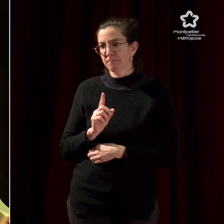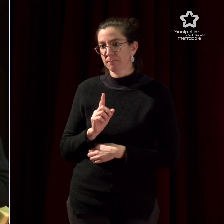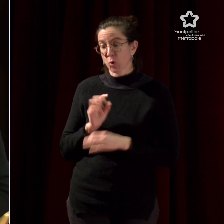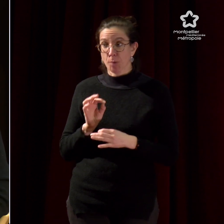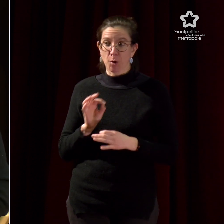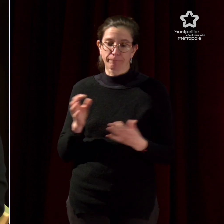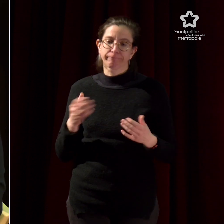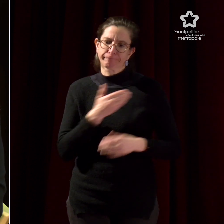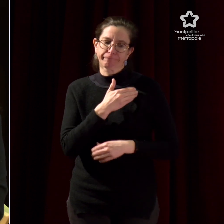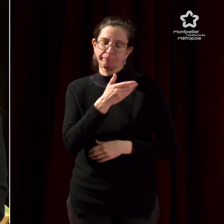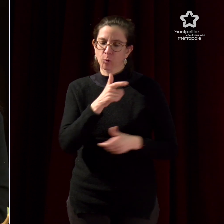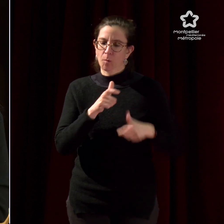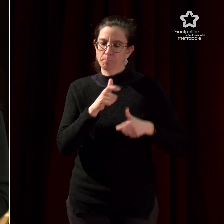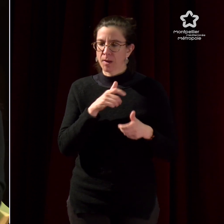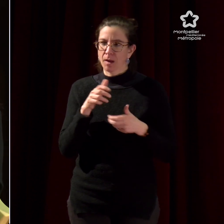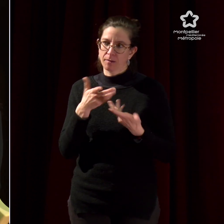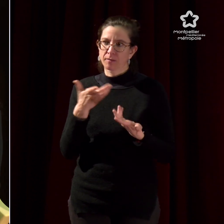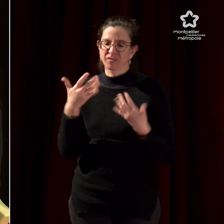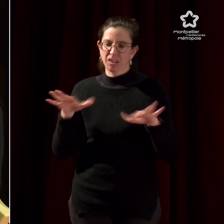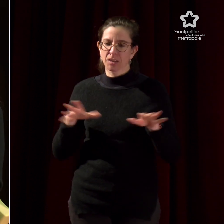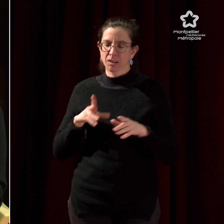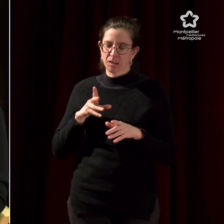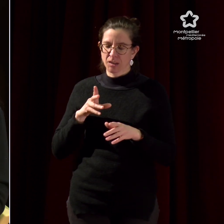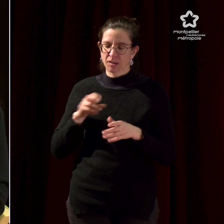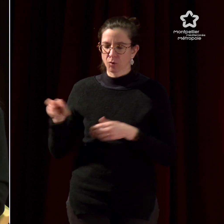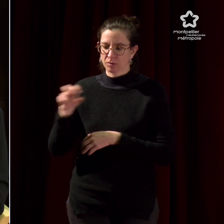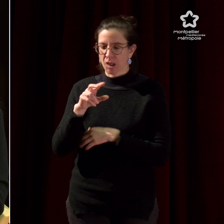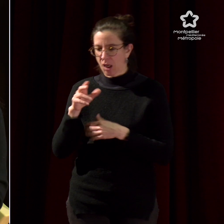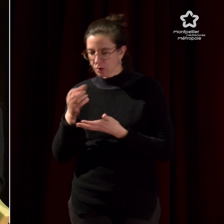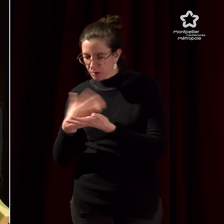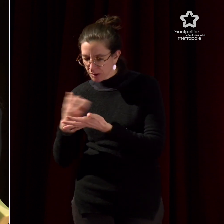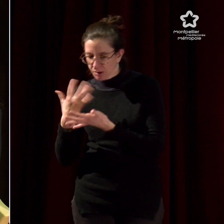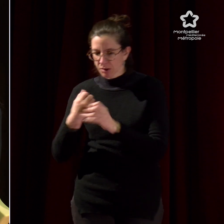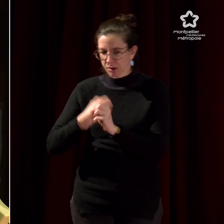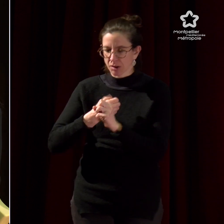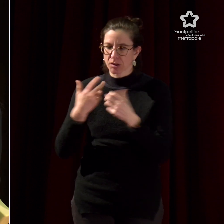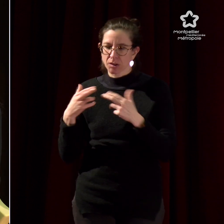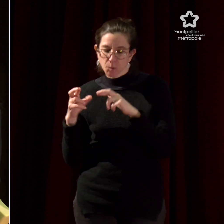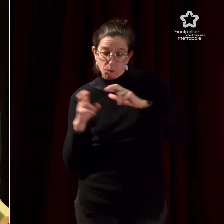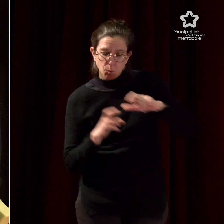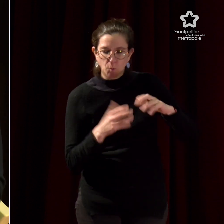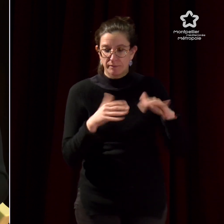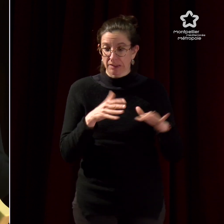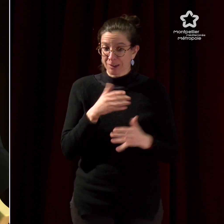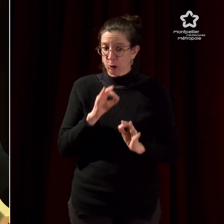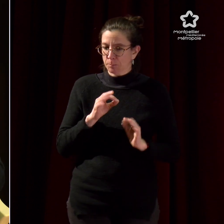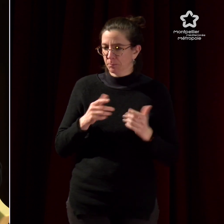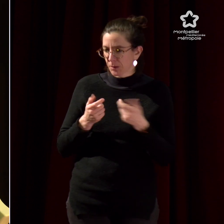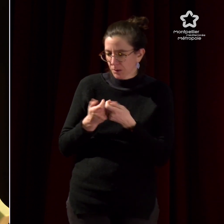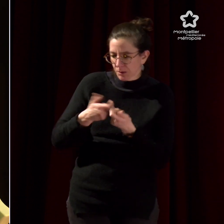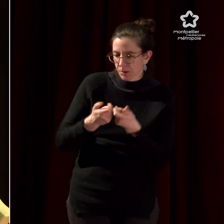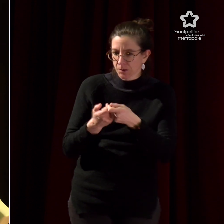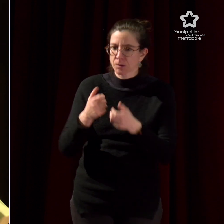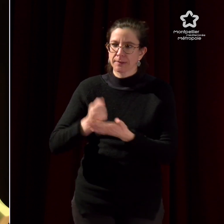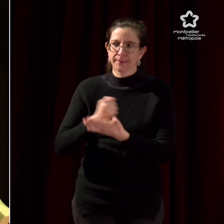revenu de mission il y a 15 jours. Je pense qu'ils ont trouvé d'autres choses. Ils vont essayer de tester formellement s'il y a Denisova jusque-là. Après,